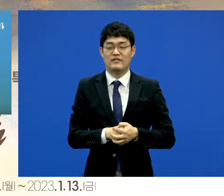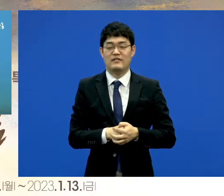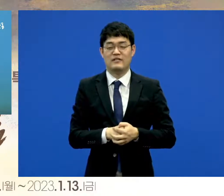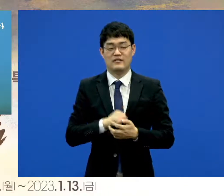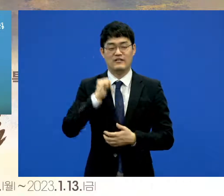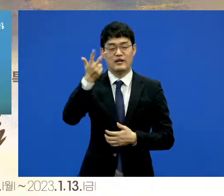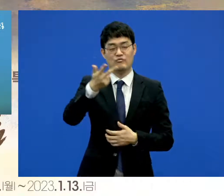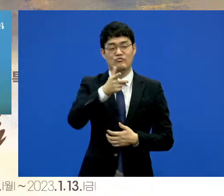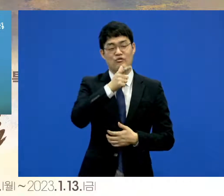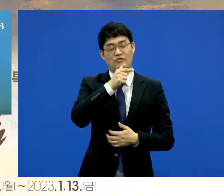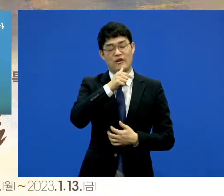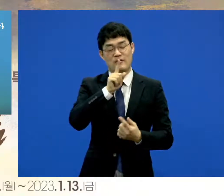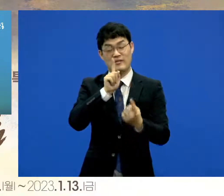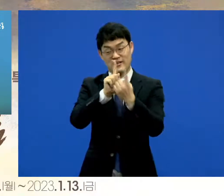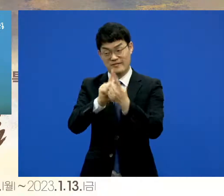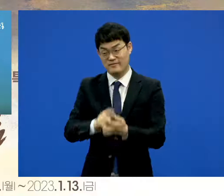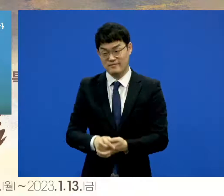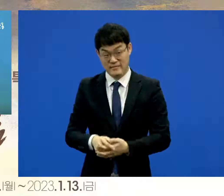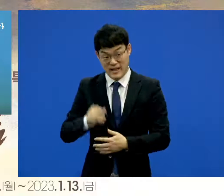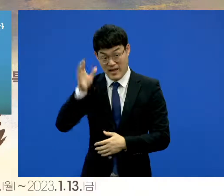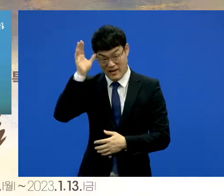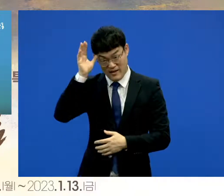월요일날 봬요.